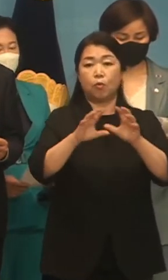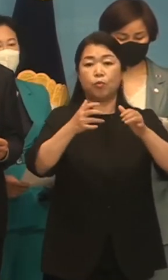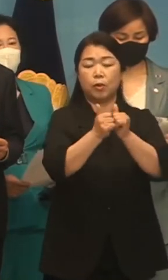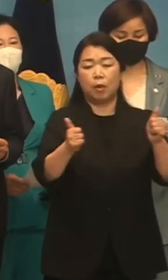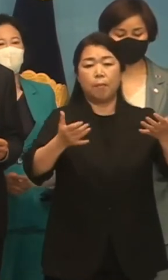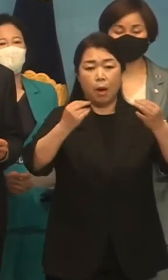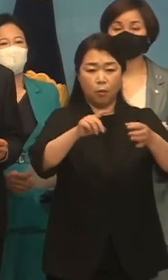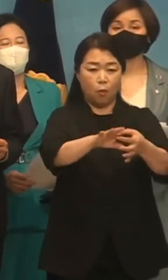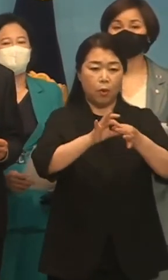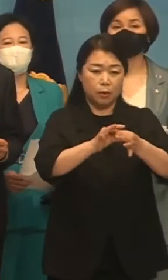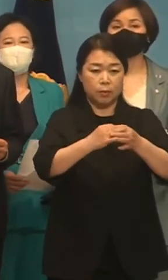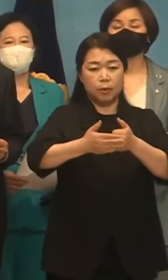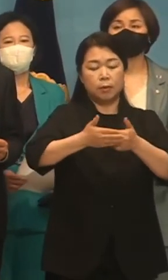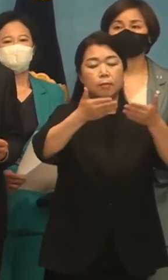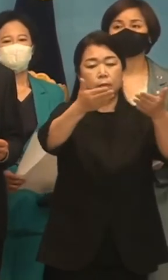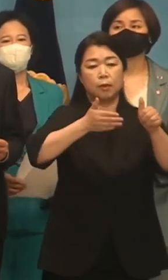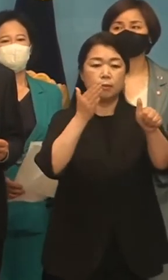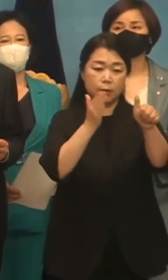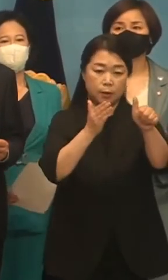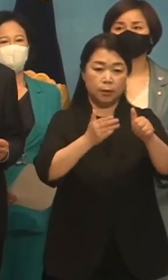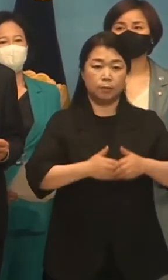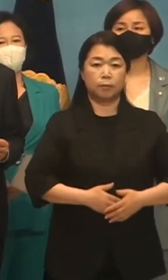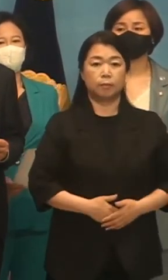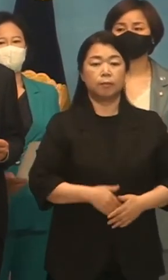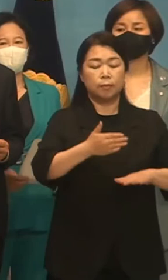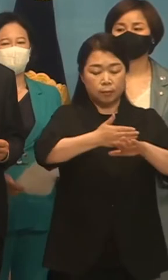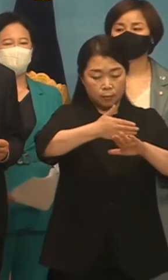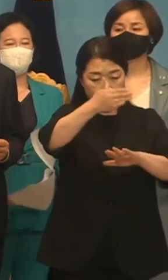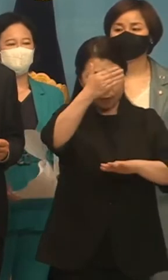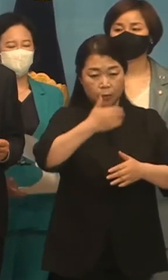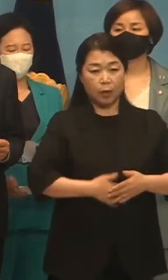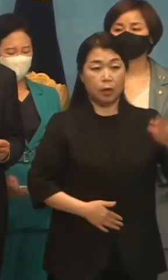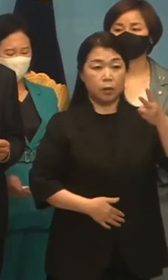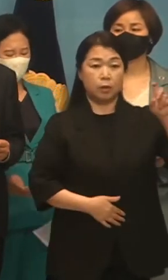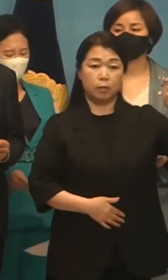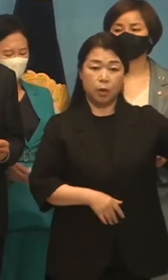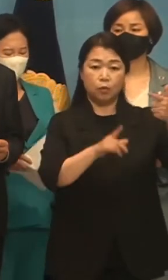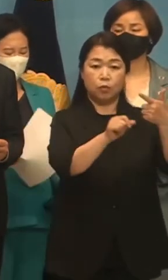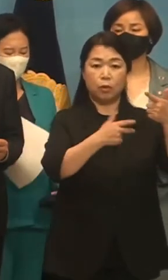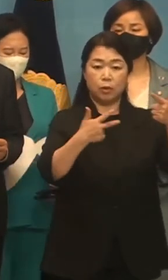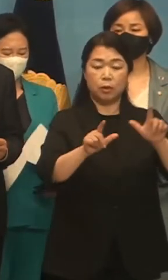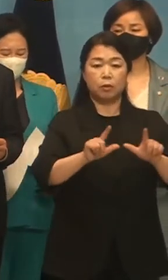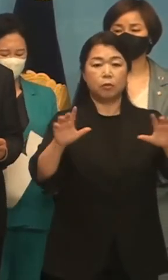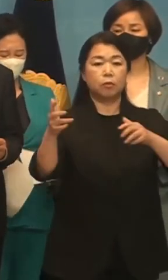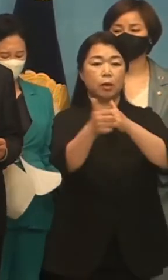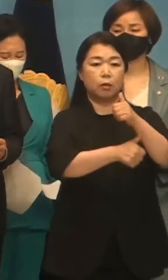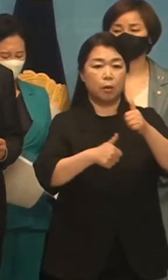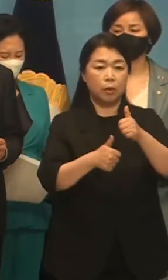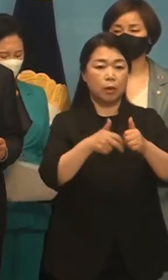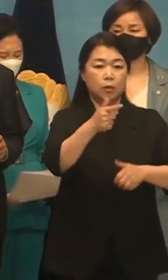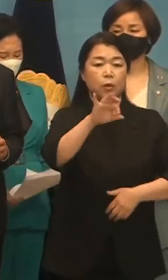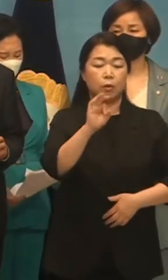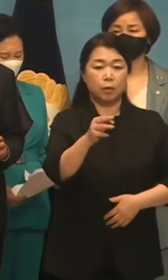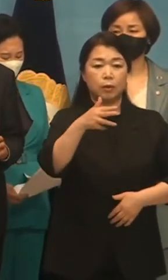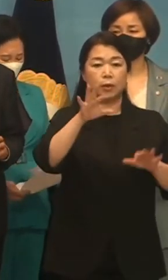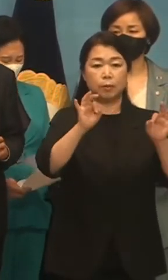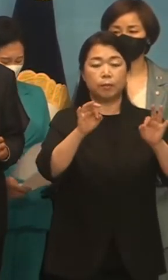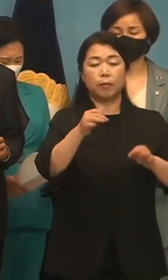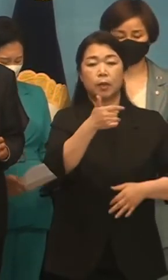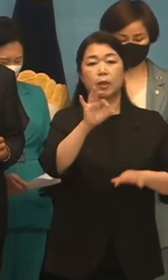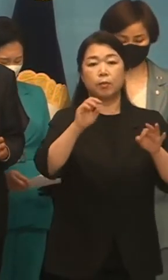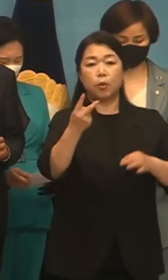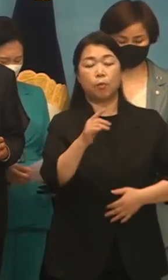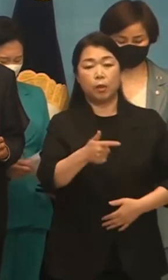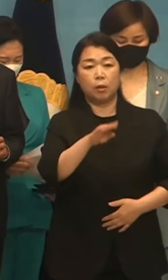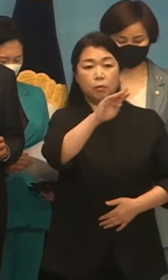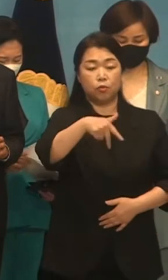여러분의 많은 관심과 지지를 부탁드립니다. 감사합니다. 2021년 2월 7일 국회의원 정청래, 김남구,